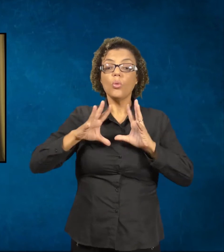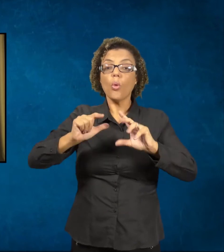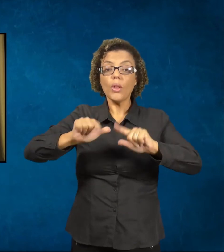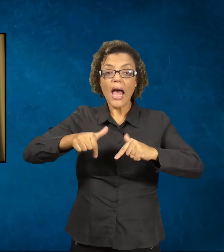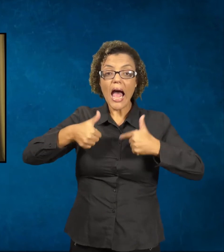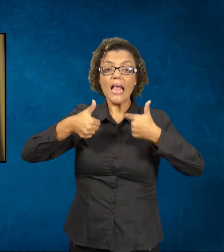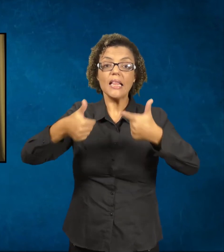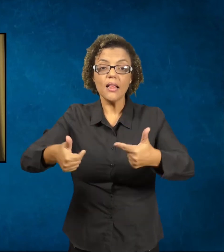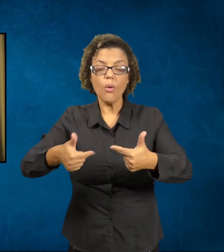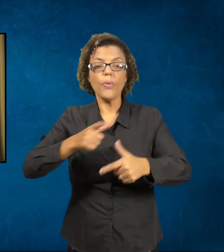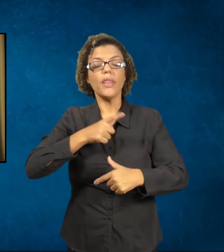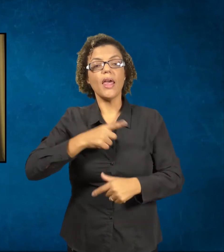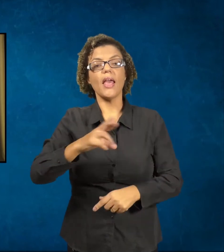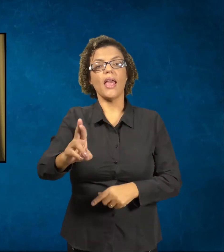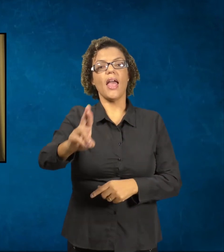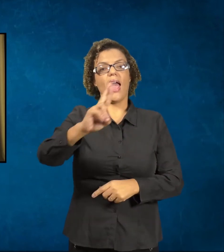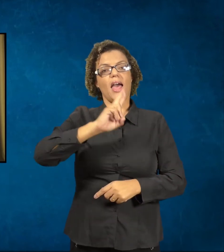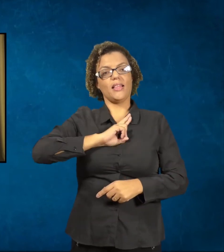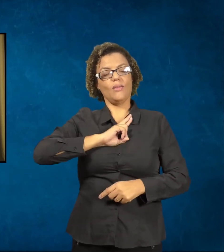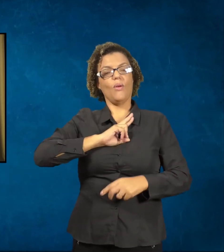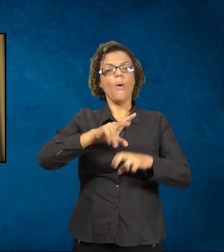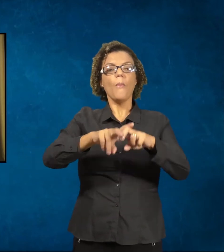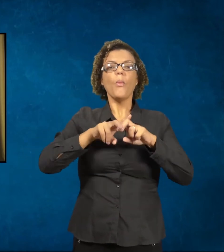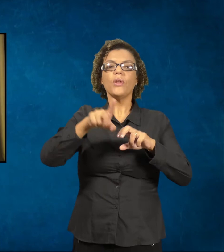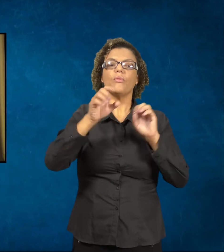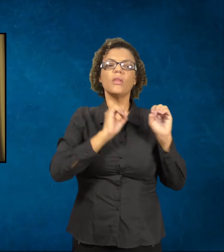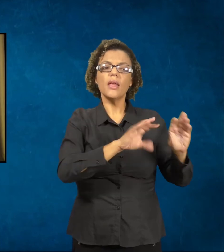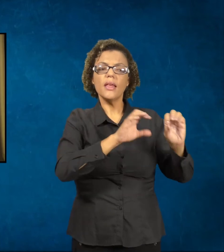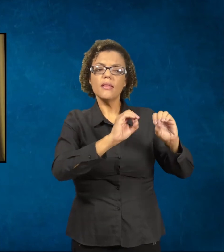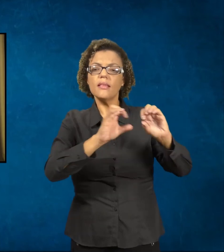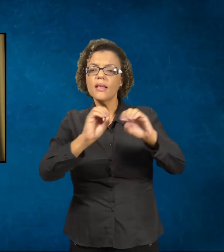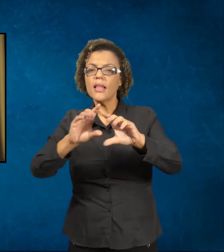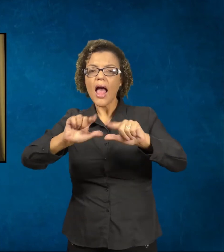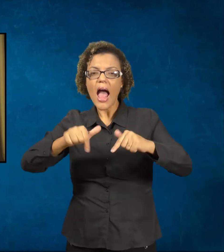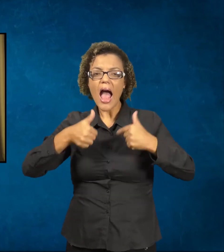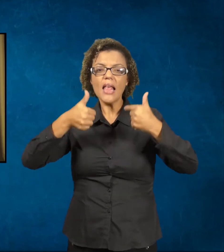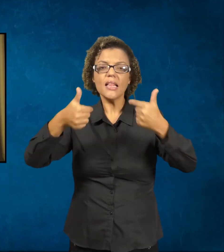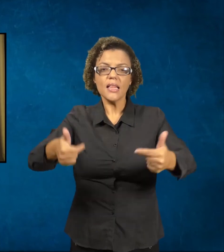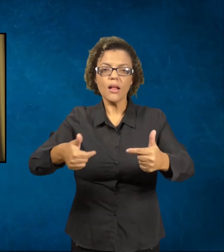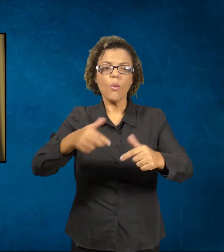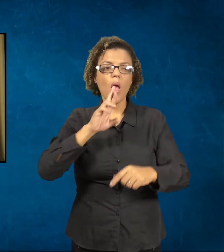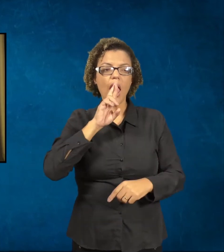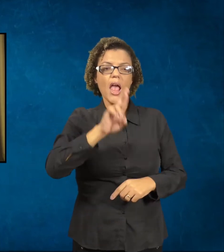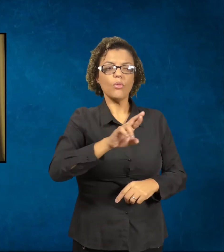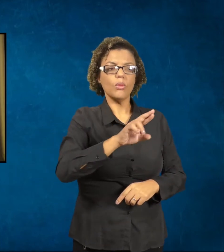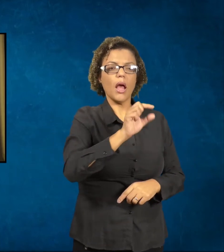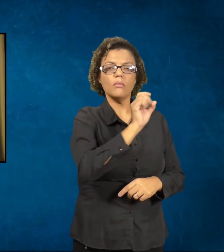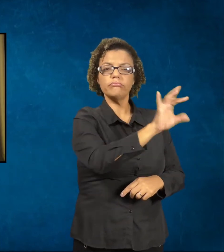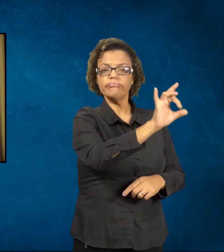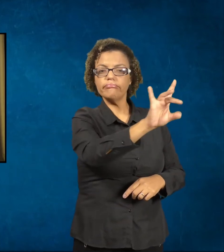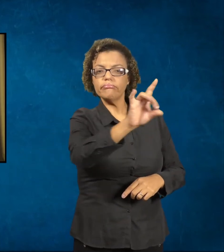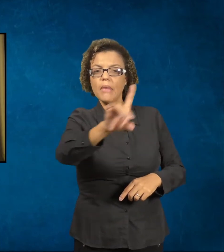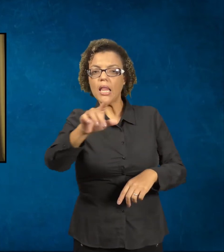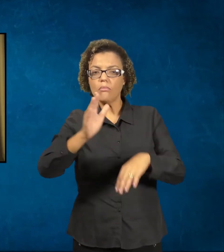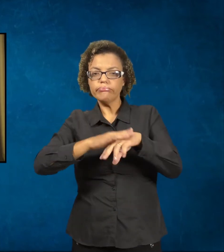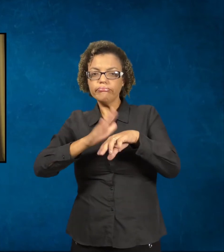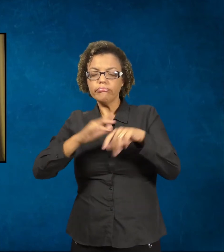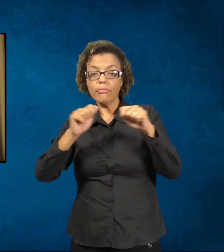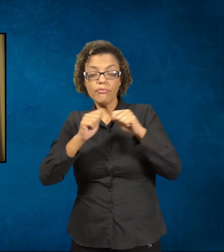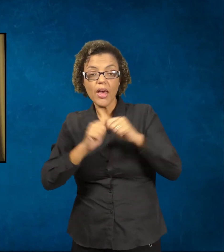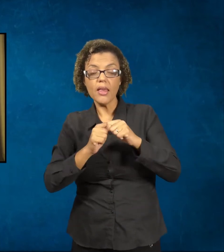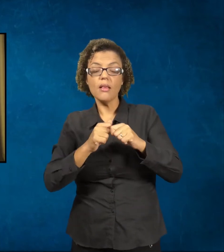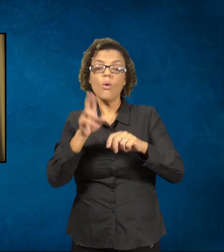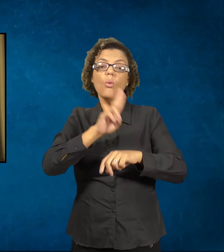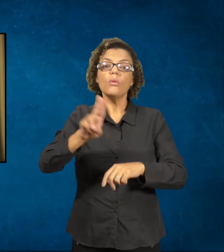ensina os jovens as reações, os resultados daquilo que ele faz, através de qualquer exercício, através de qualquer exemplo em